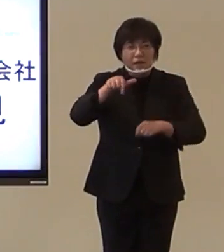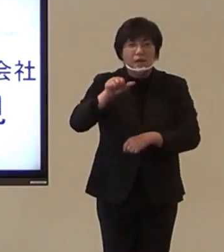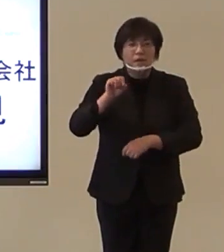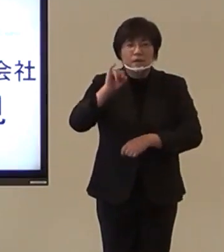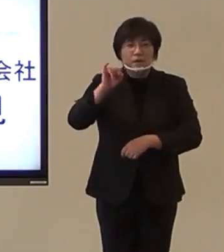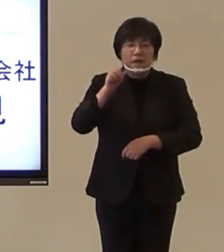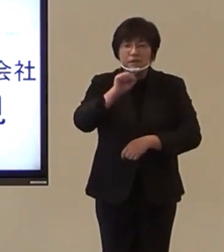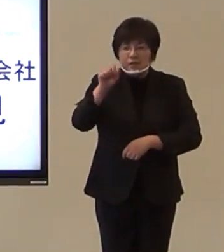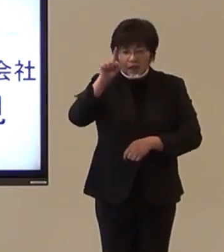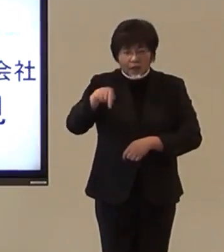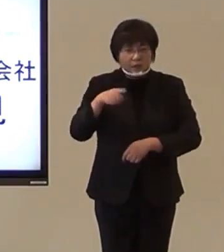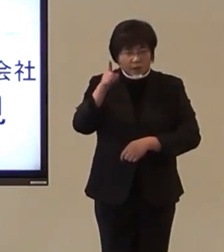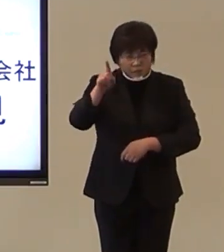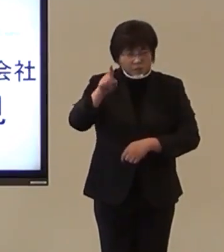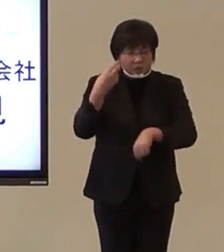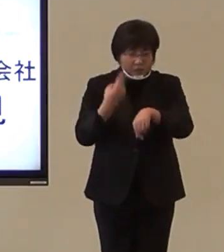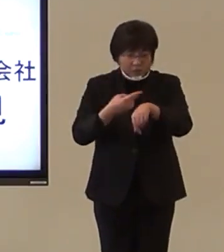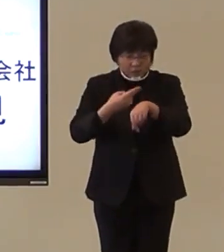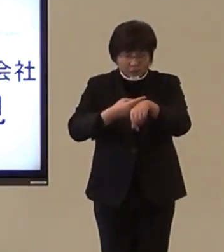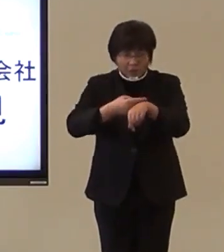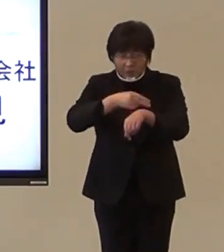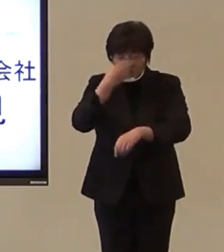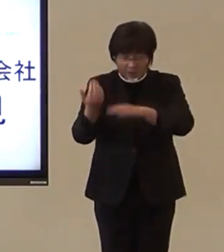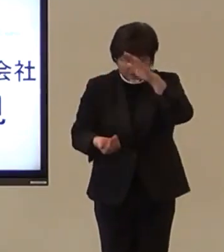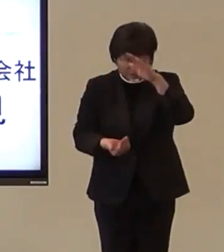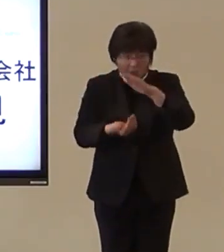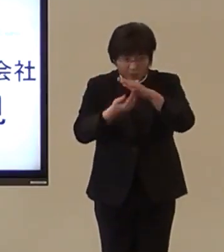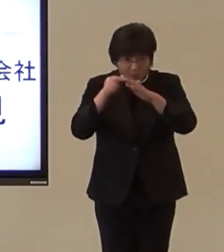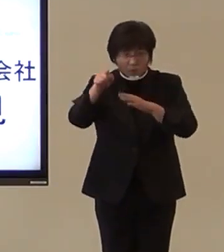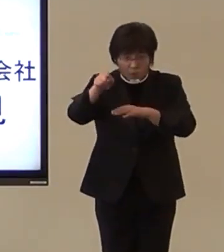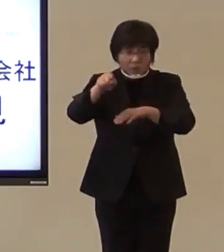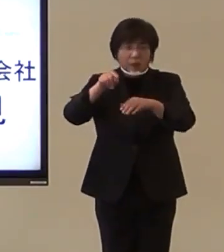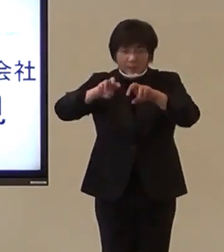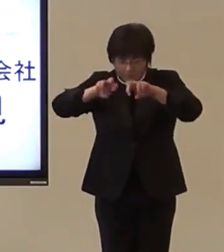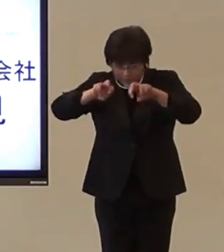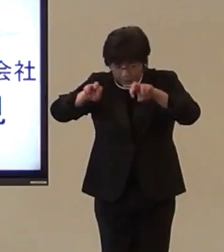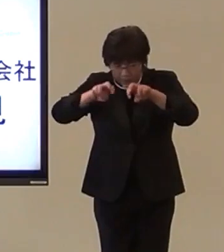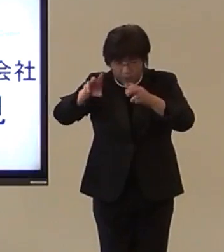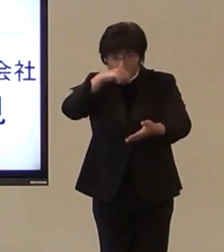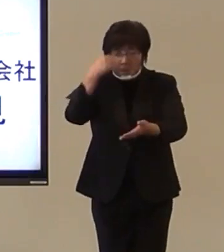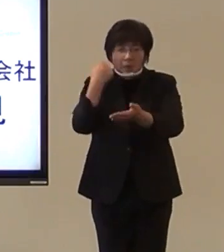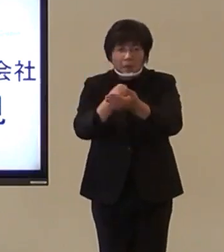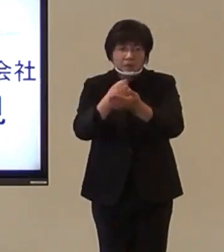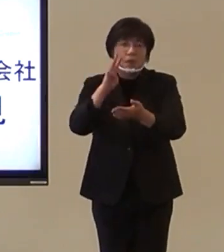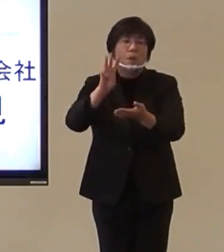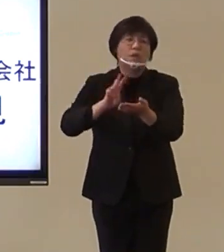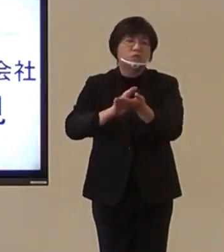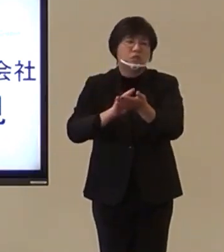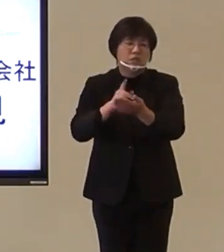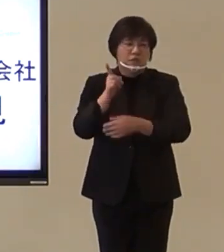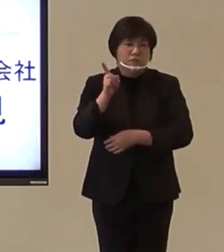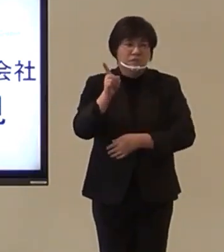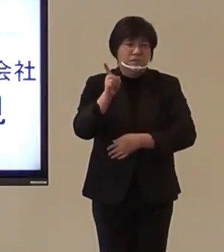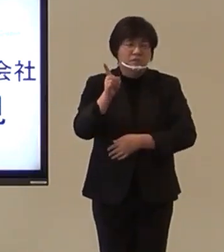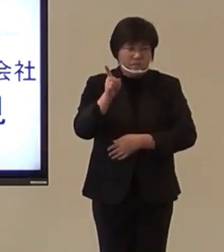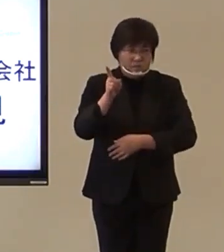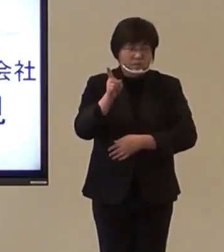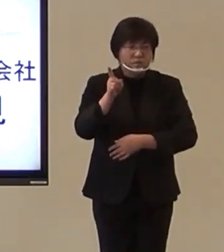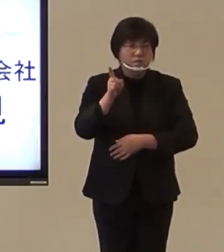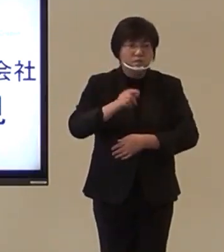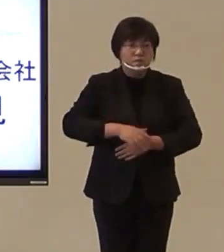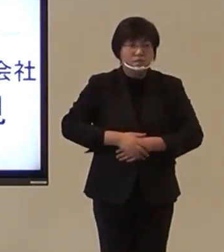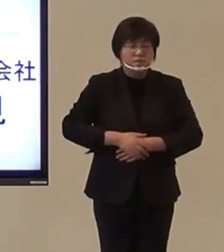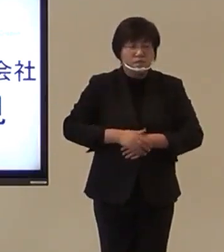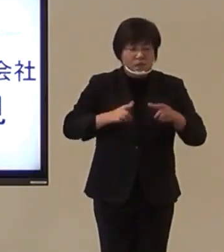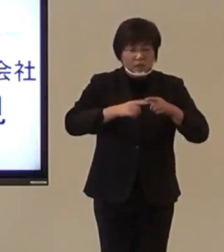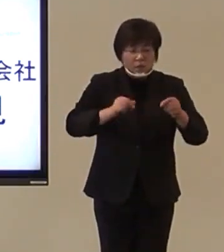を作り上げました。そして世界は、まあ先進国はね、日本を除いて打ち出し